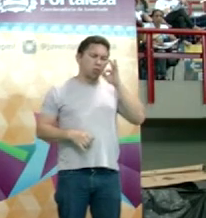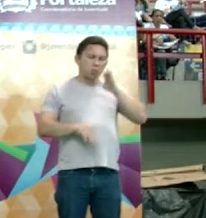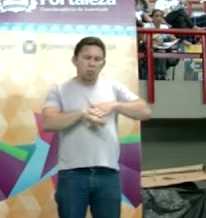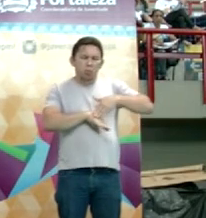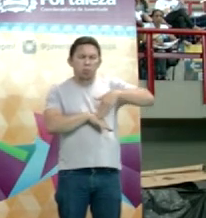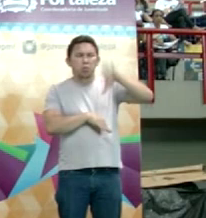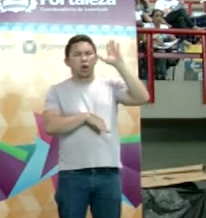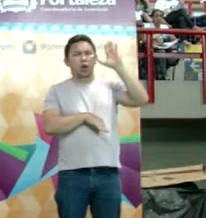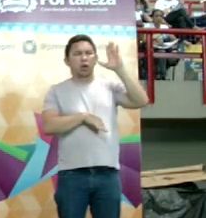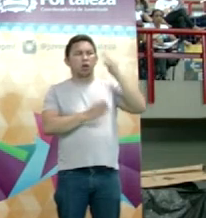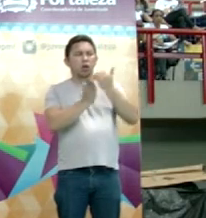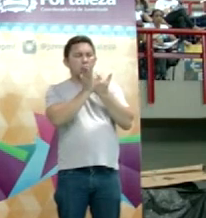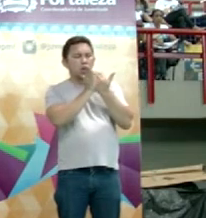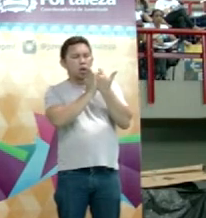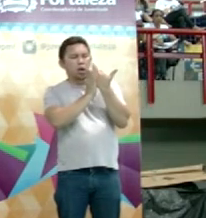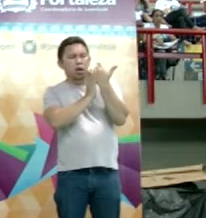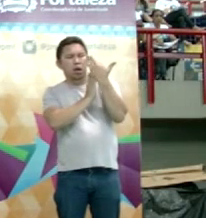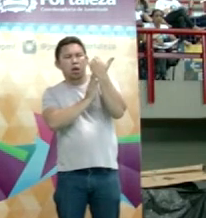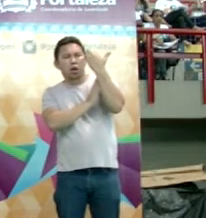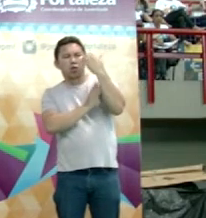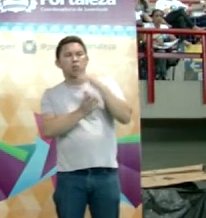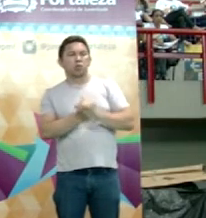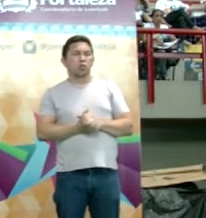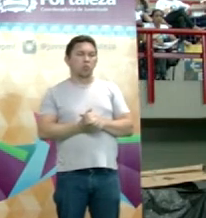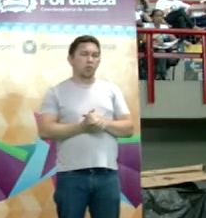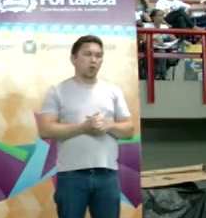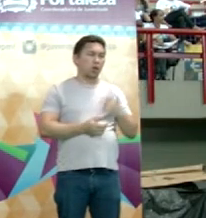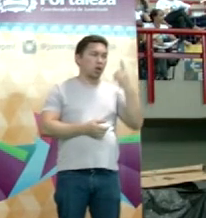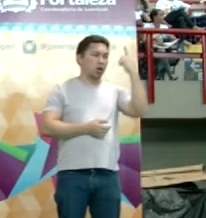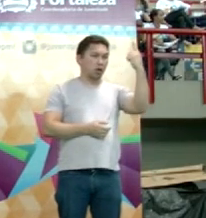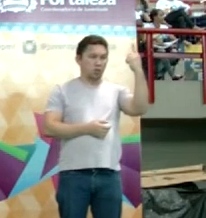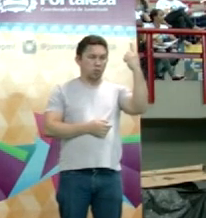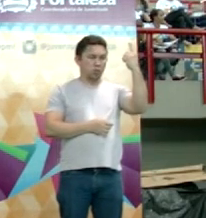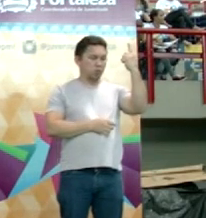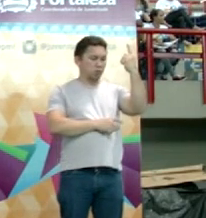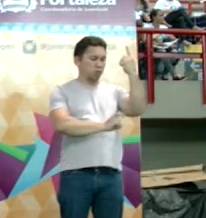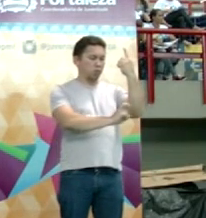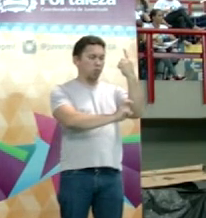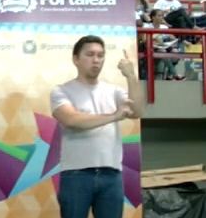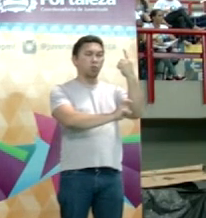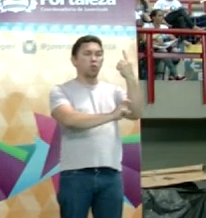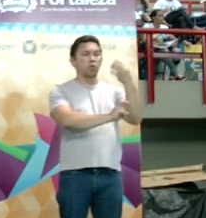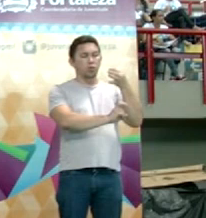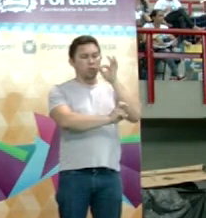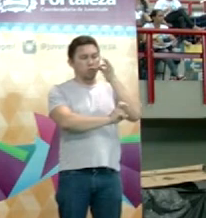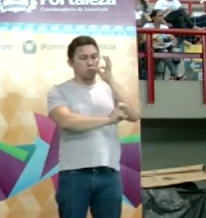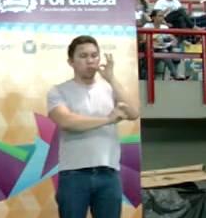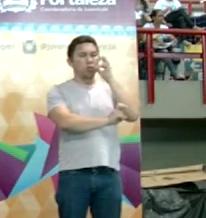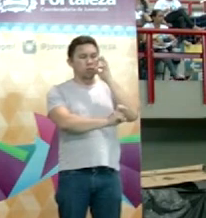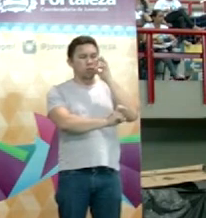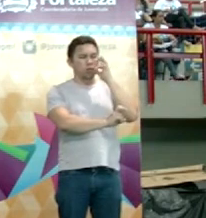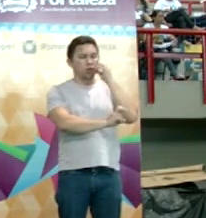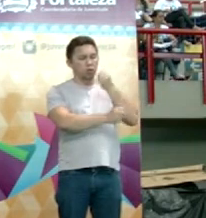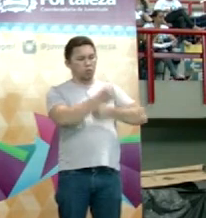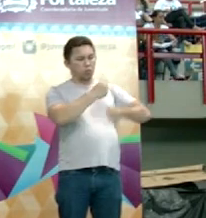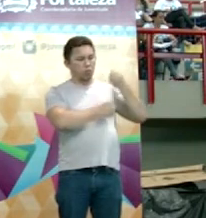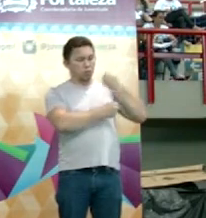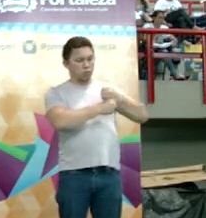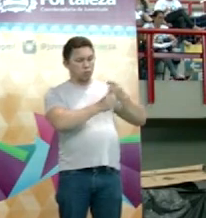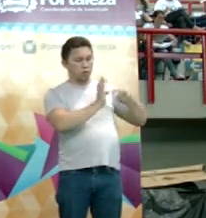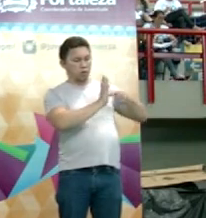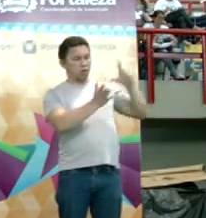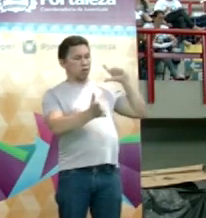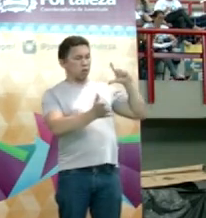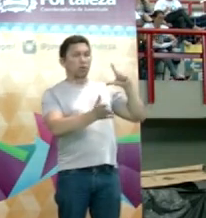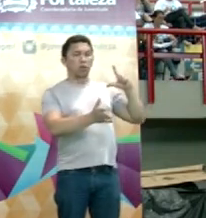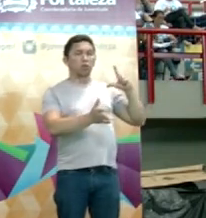mais café, aumentando o consumo em um quinto do que foi consumido no ano anterior. De acordo